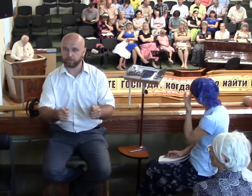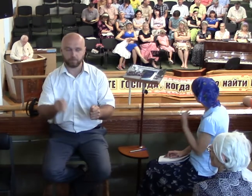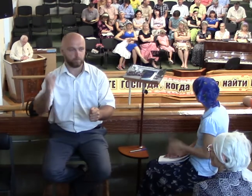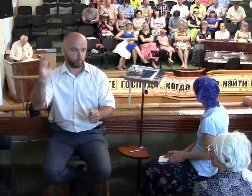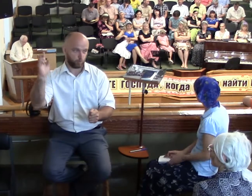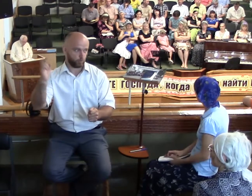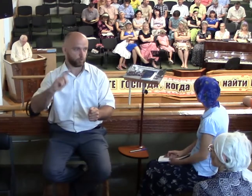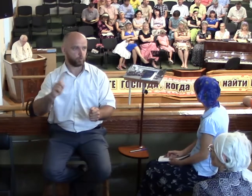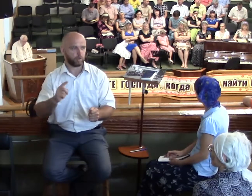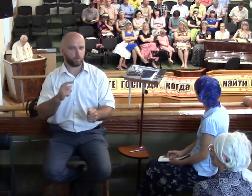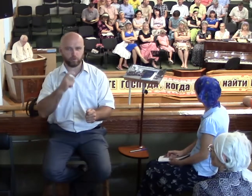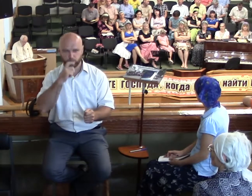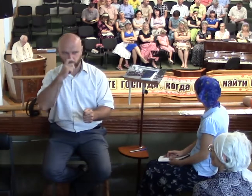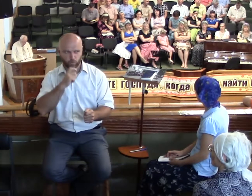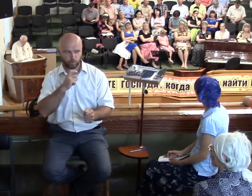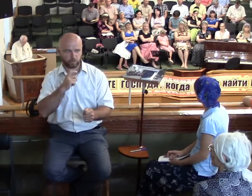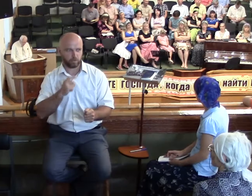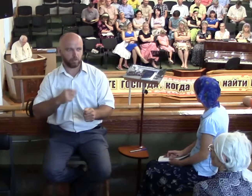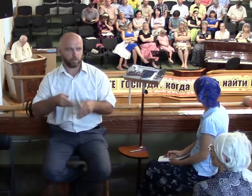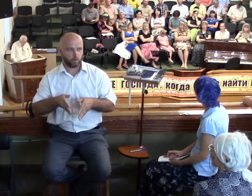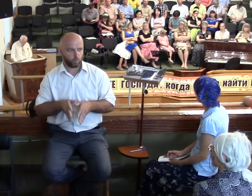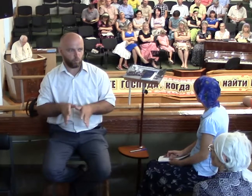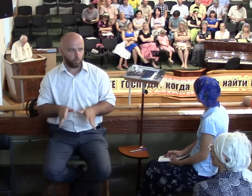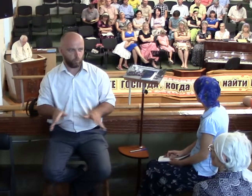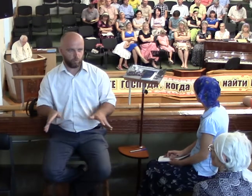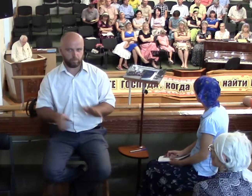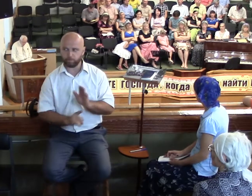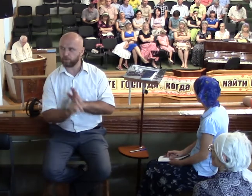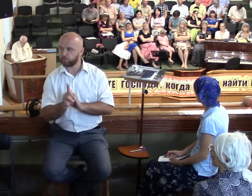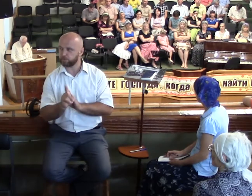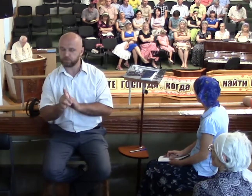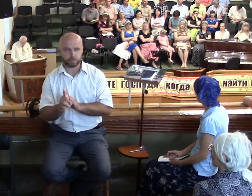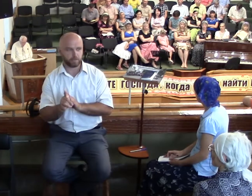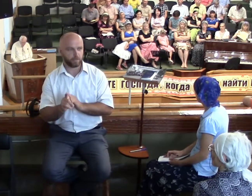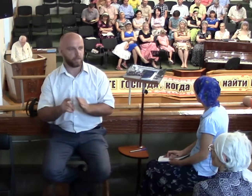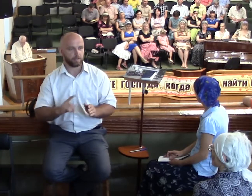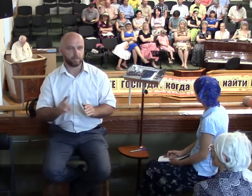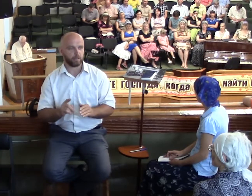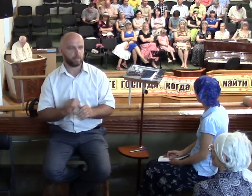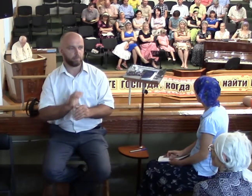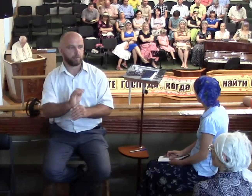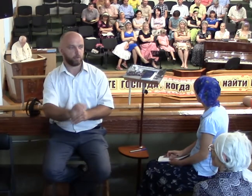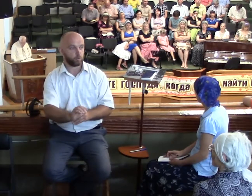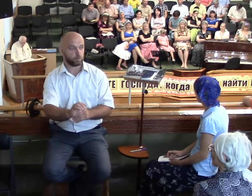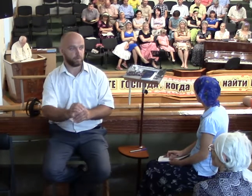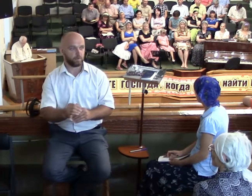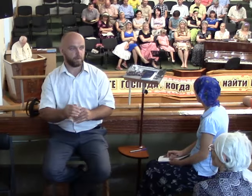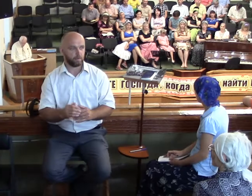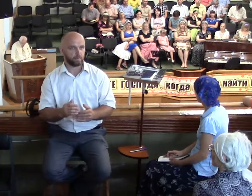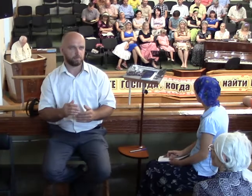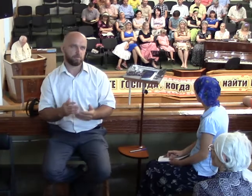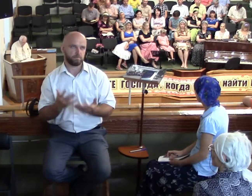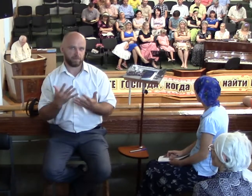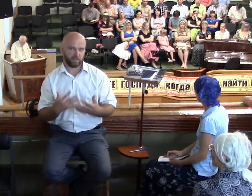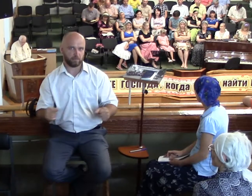корень возникнув, не причинил вреда, и чтобы им не осквернились